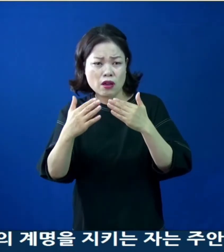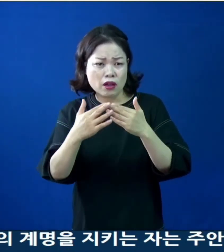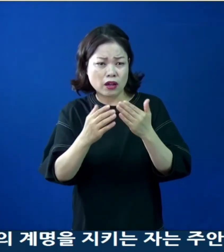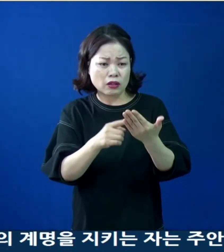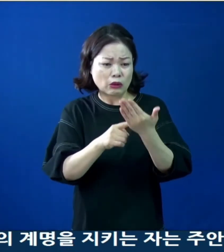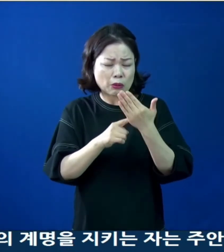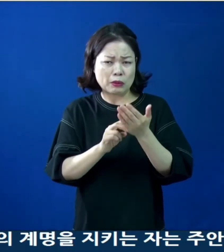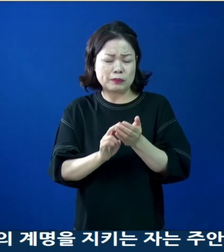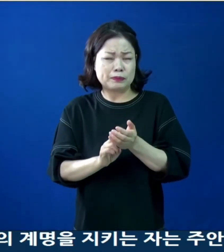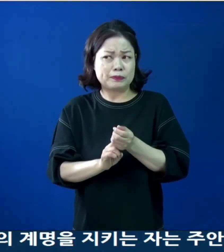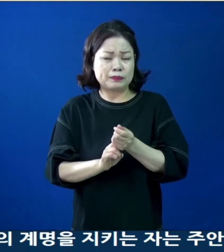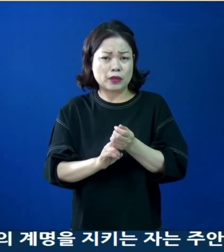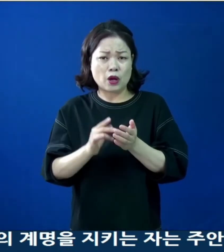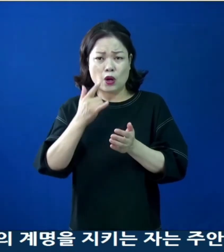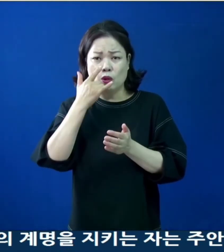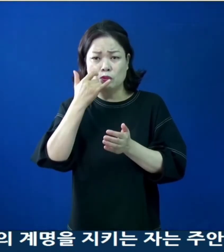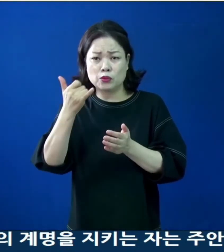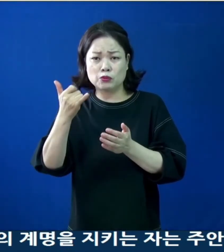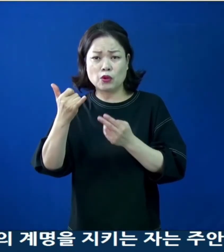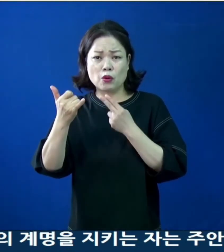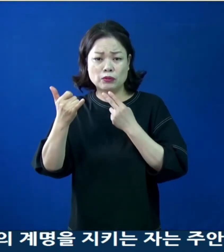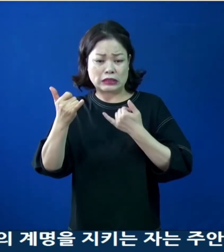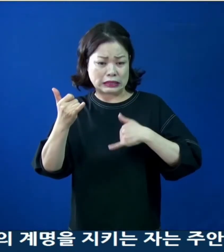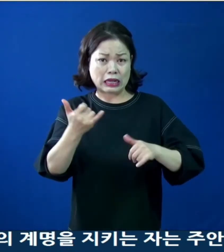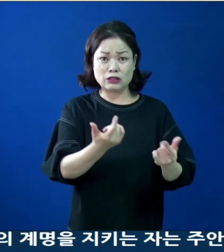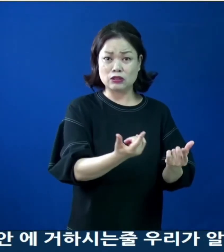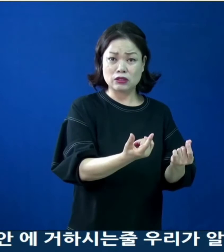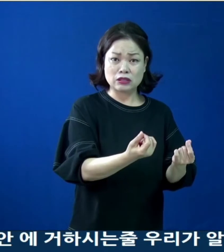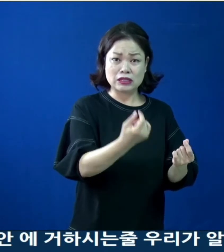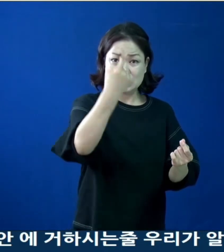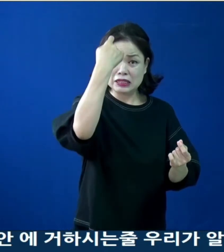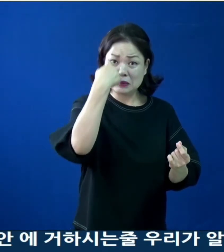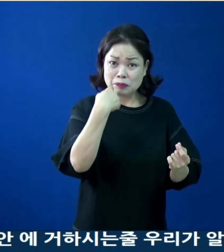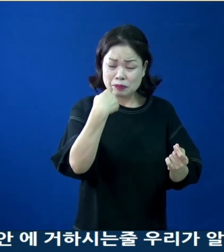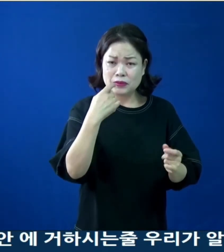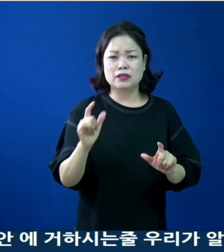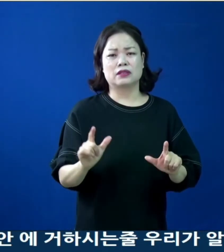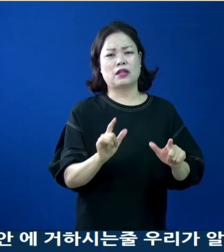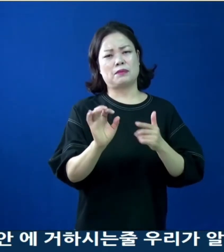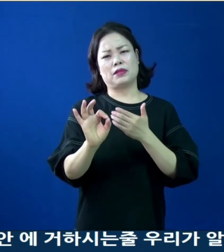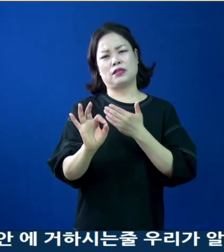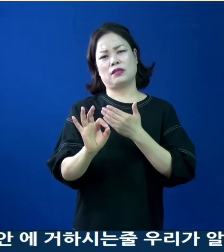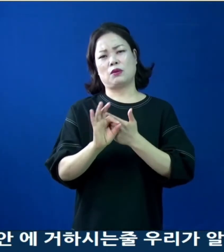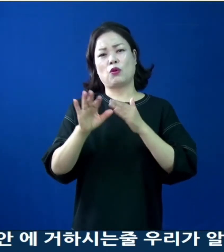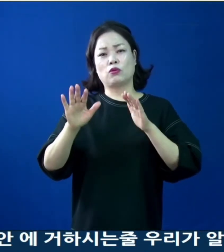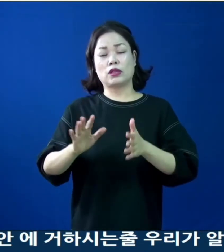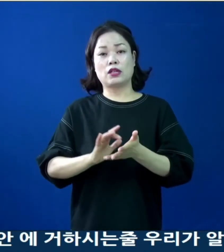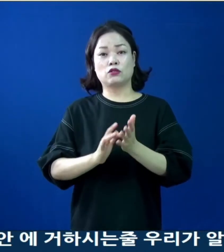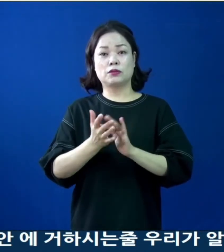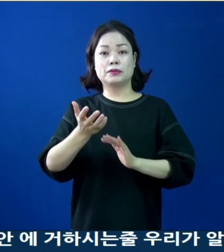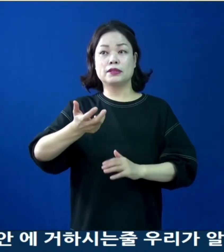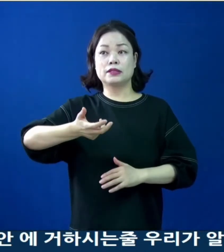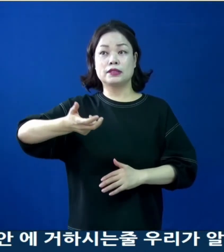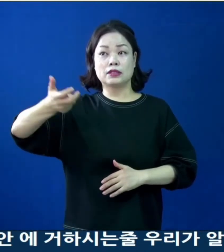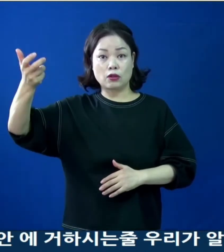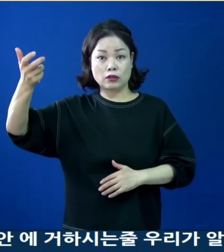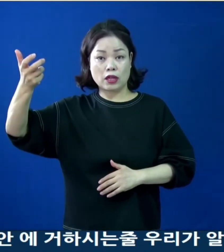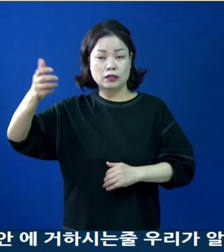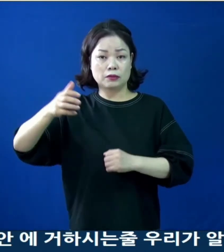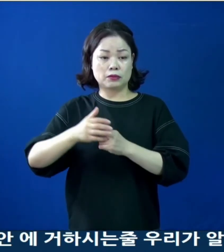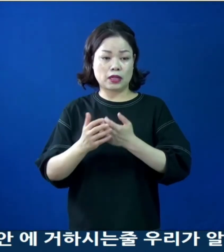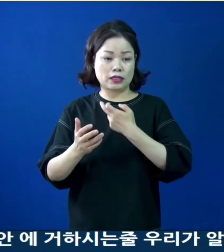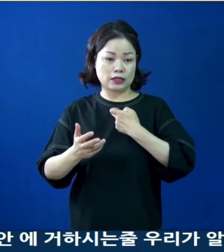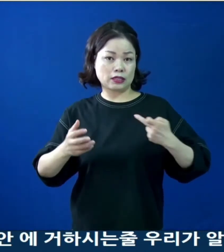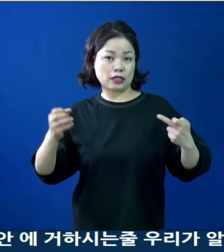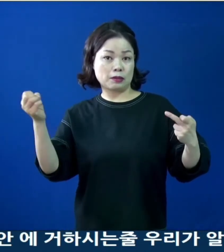싶고 부모 없는 자녀 같은 마음이 드시는 저와 여러분들의 삶이 있다면 오늘 예수님이 떠나시면서 제자들에게 한